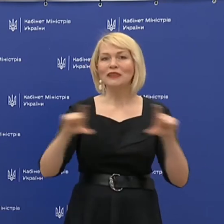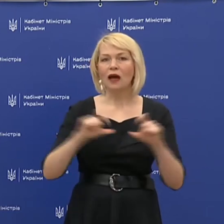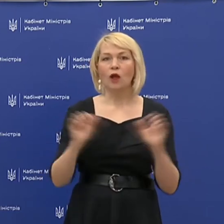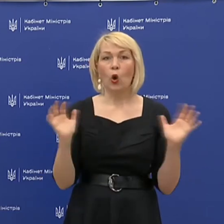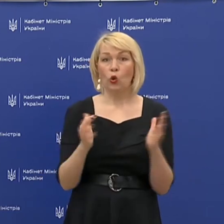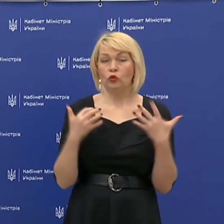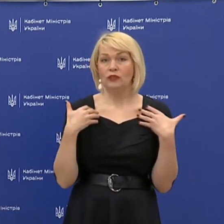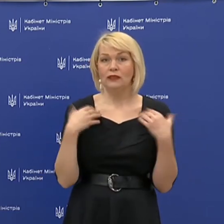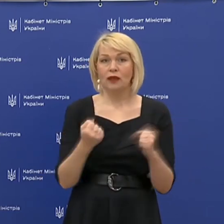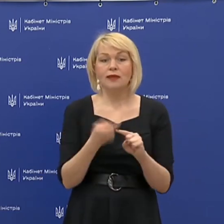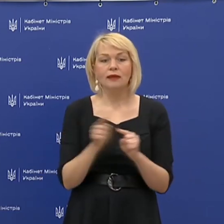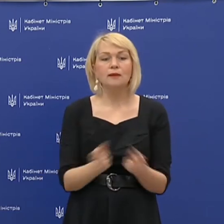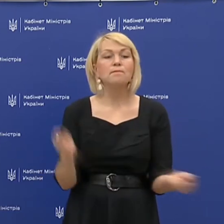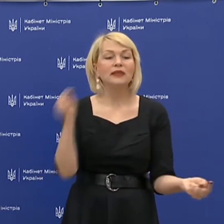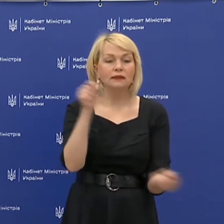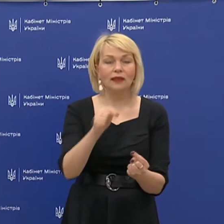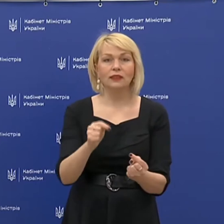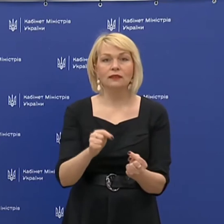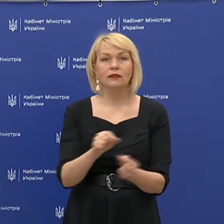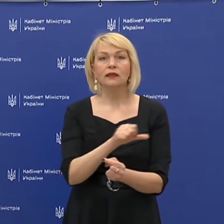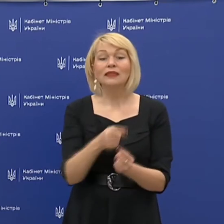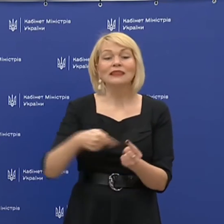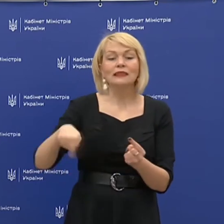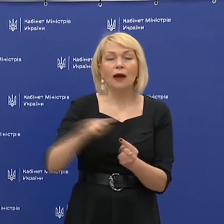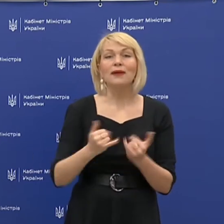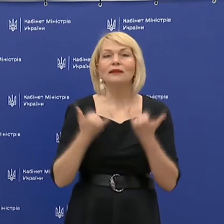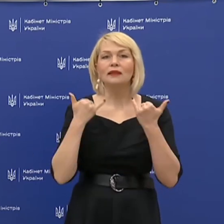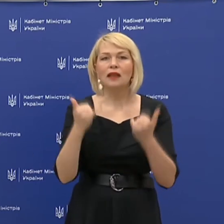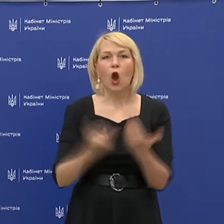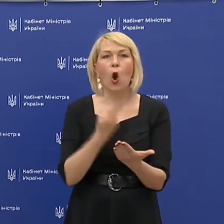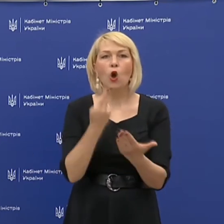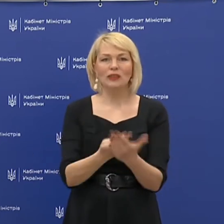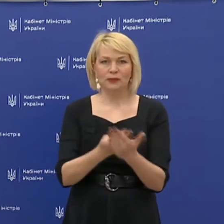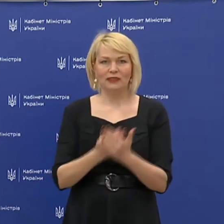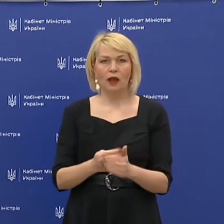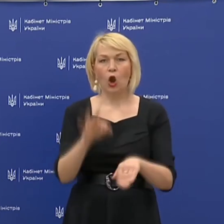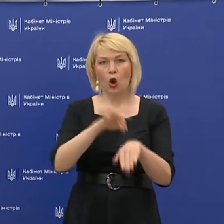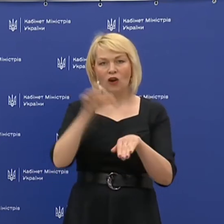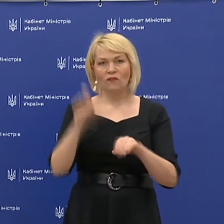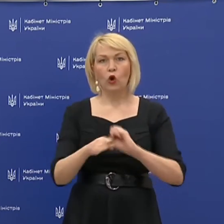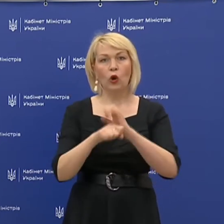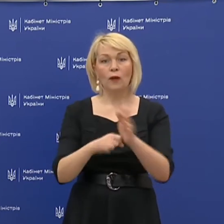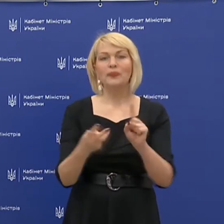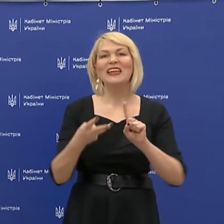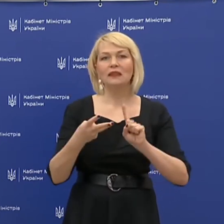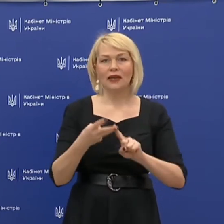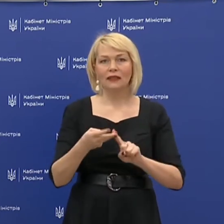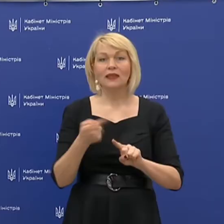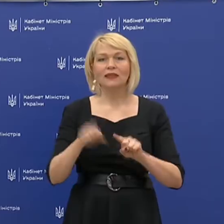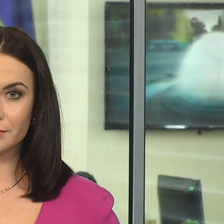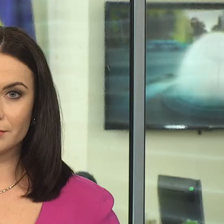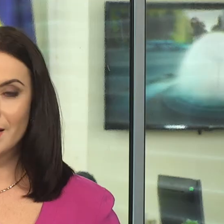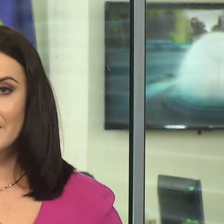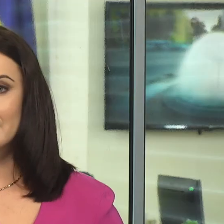здоров'я, які призначені саме для госпіталізації хворих з коронавірусною хворобою. І третій показник – це